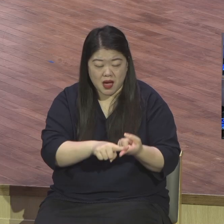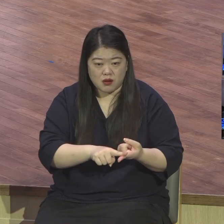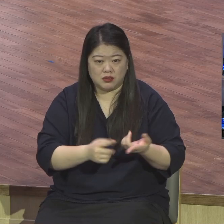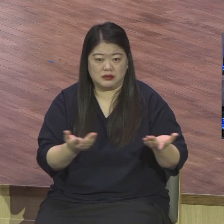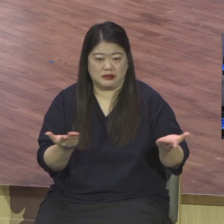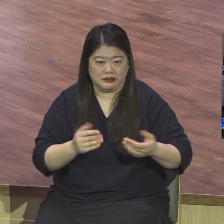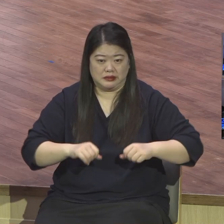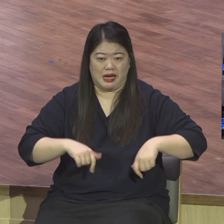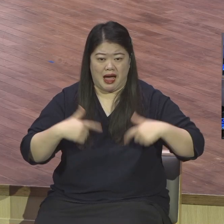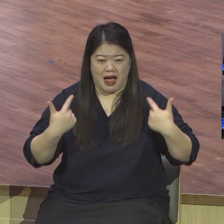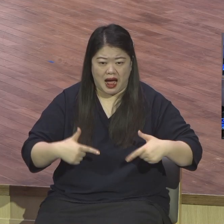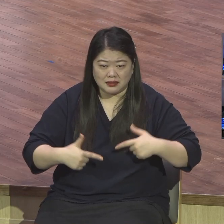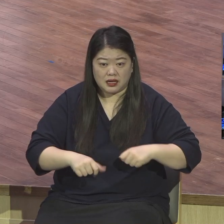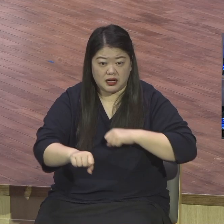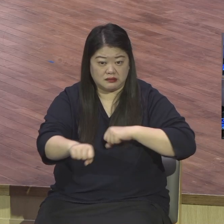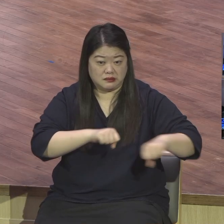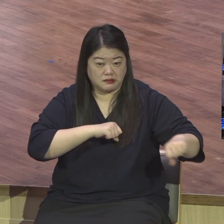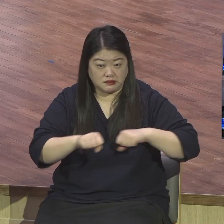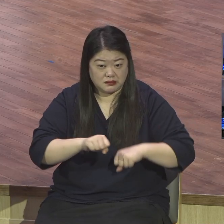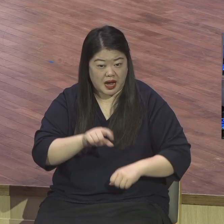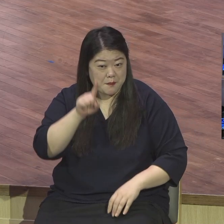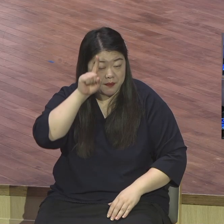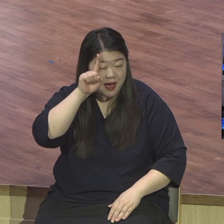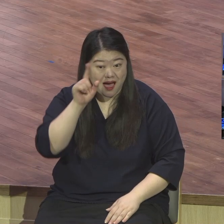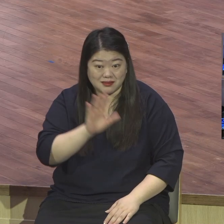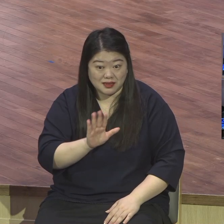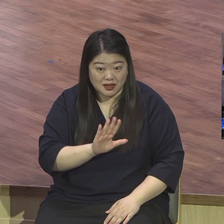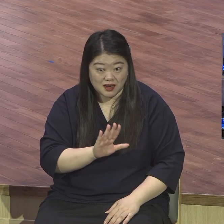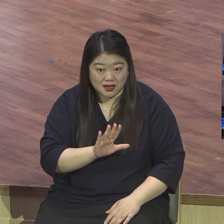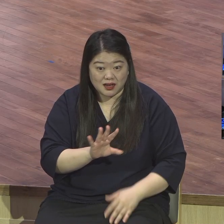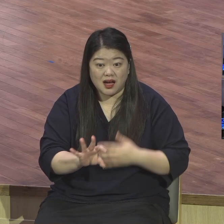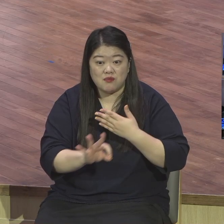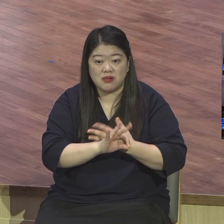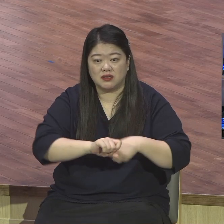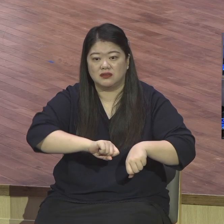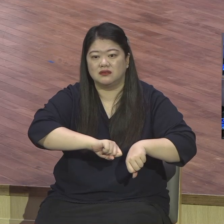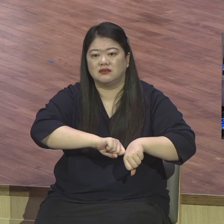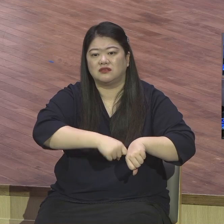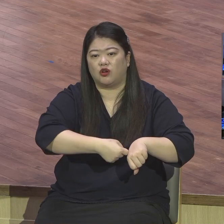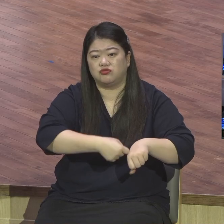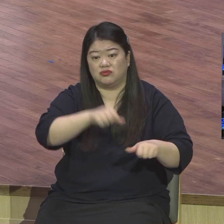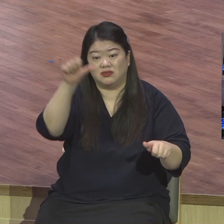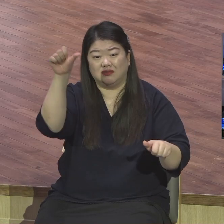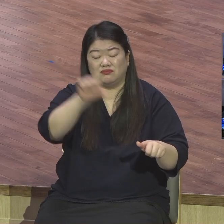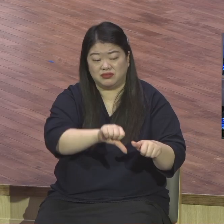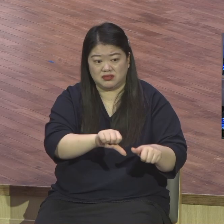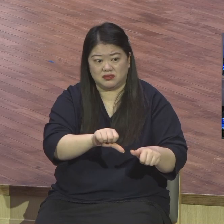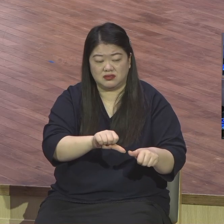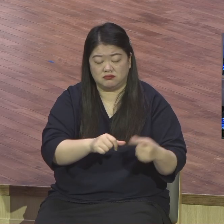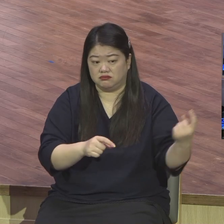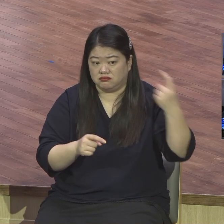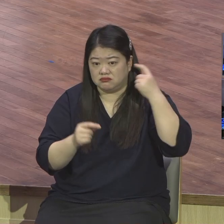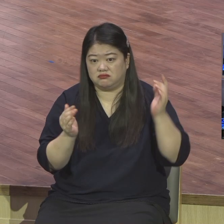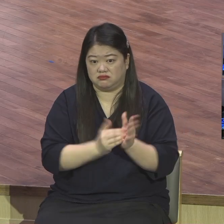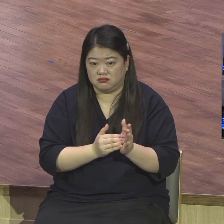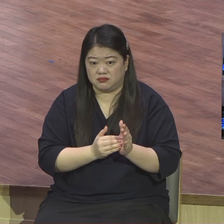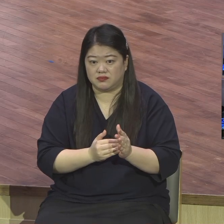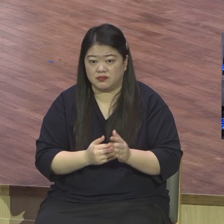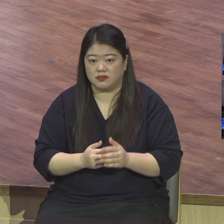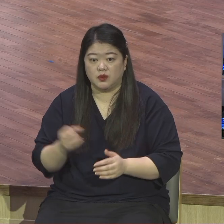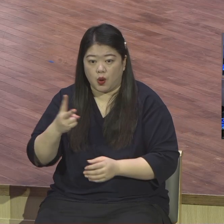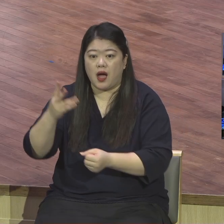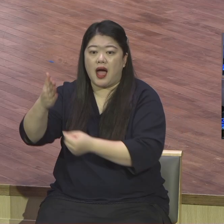일을 항상 행하지 아니하는 자는 저주 아래 있는 자라 하였습니다. 또 하나님